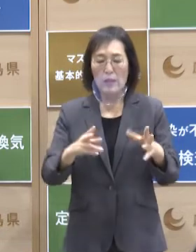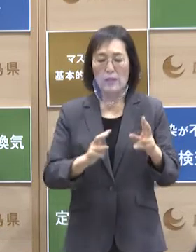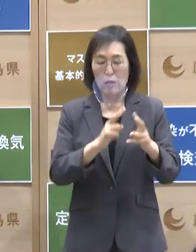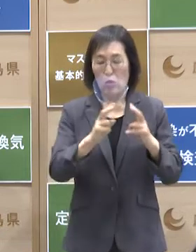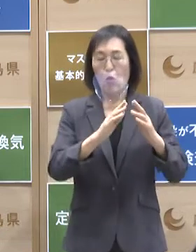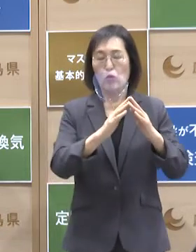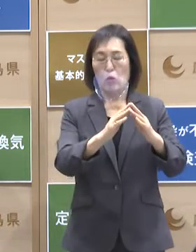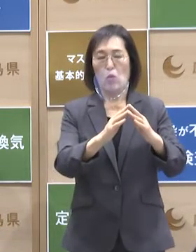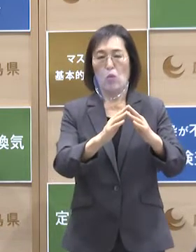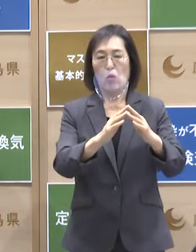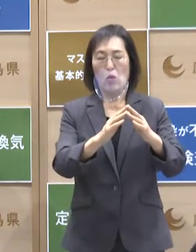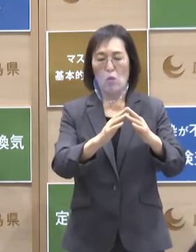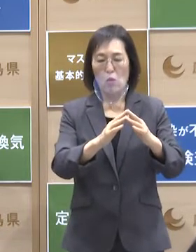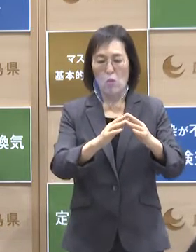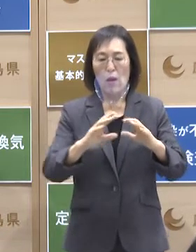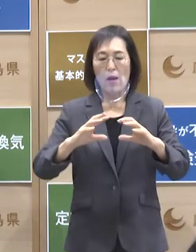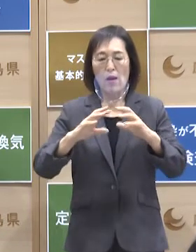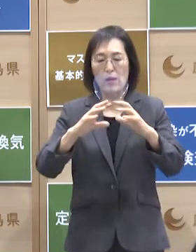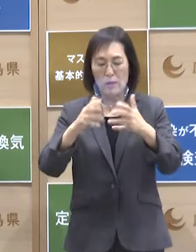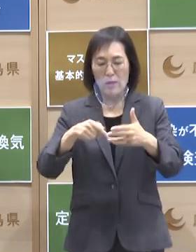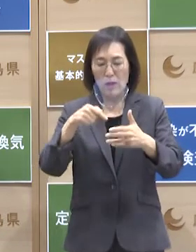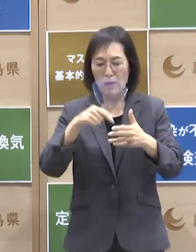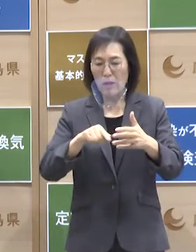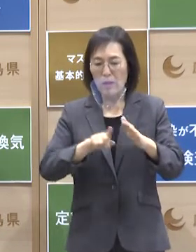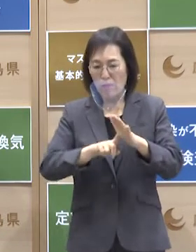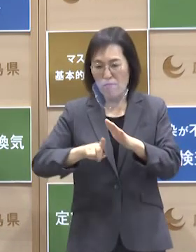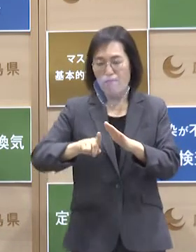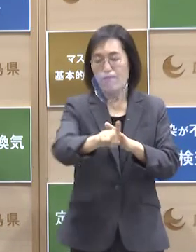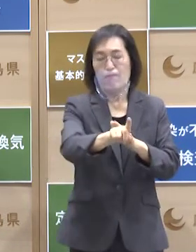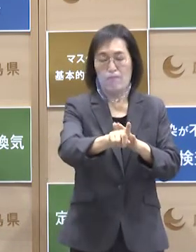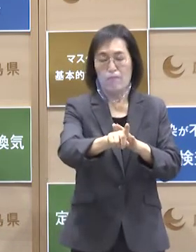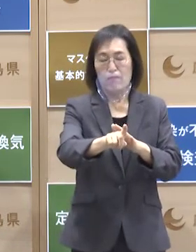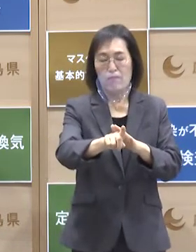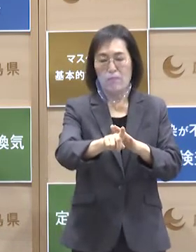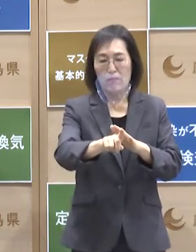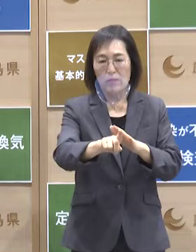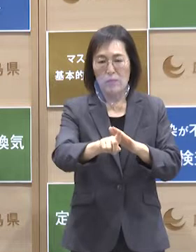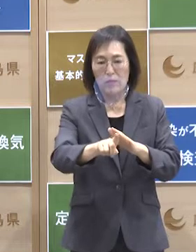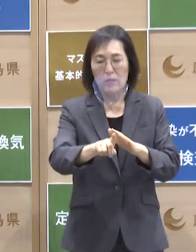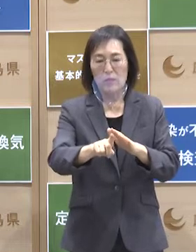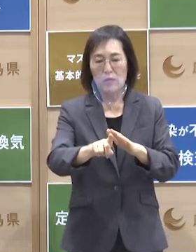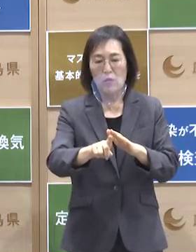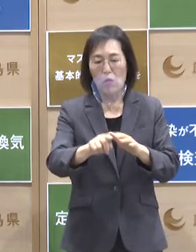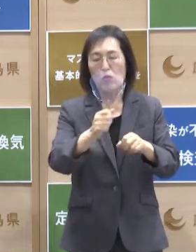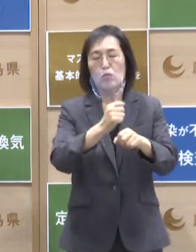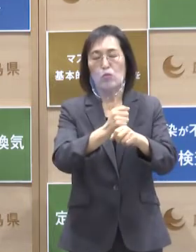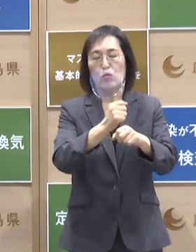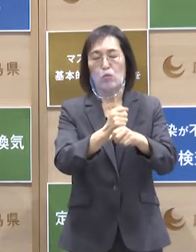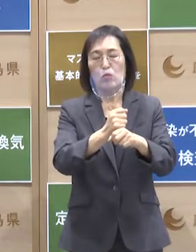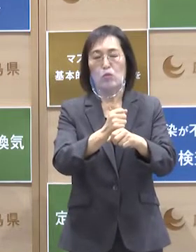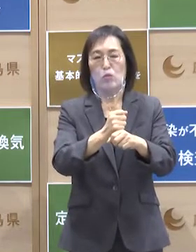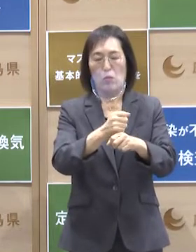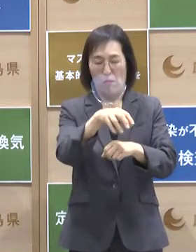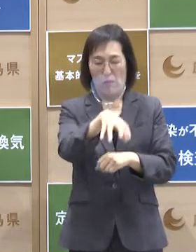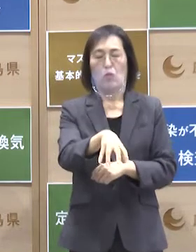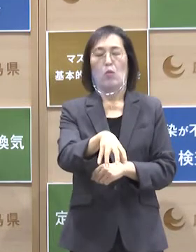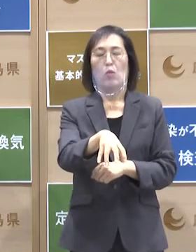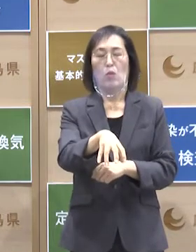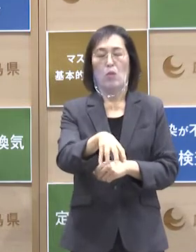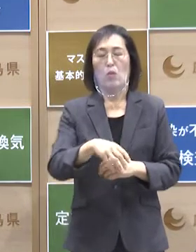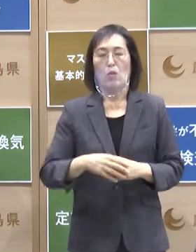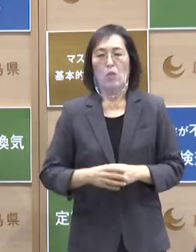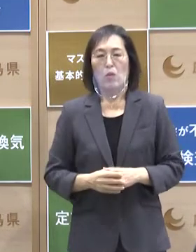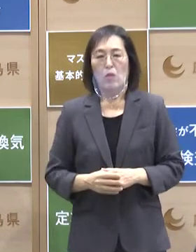のは世界最先端の DRAM を製造するという拠点になりまして